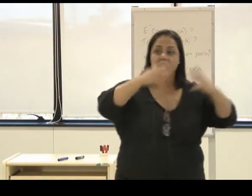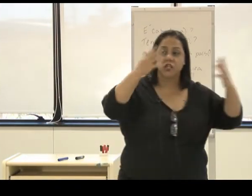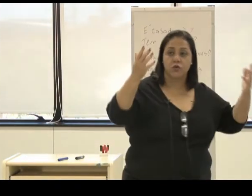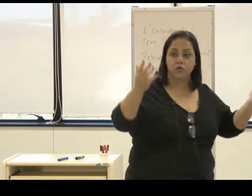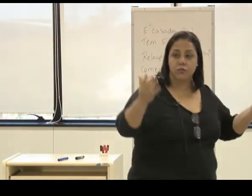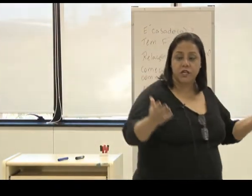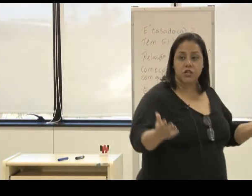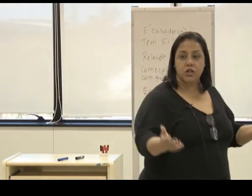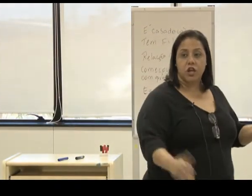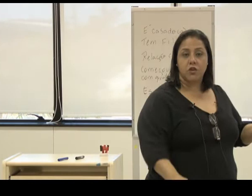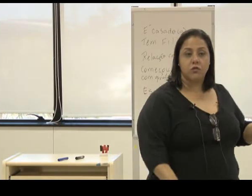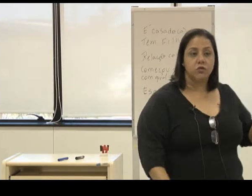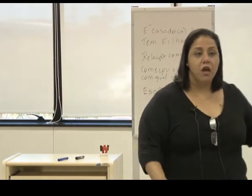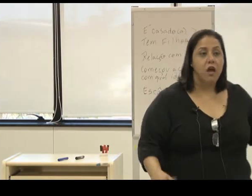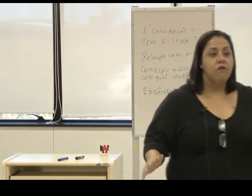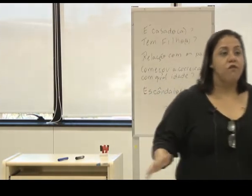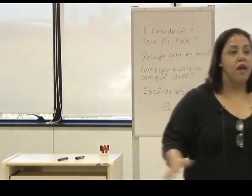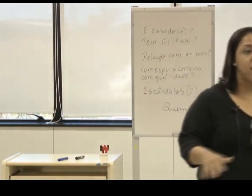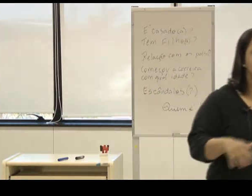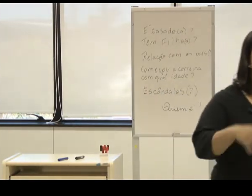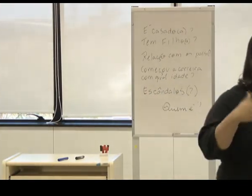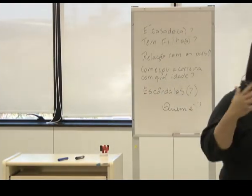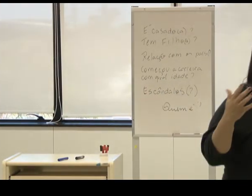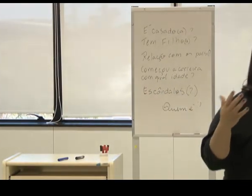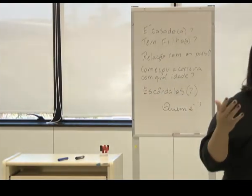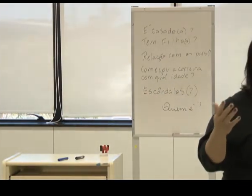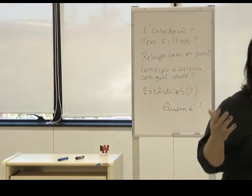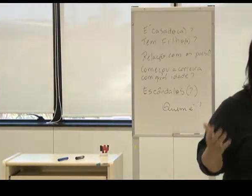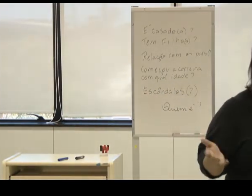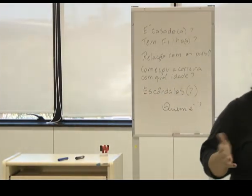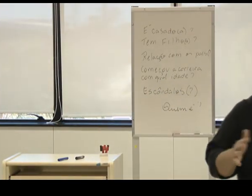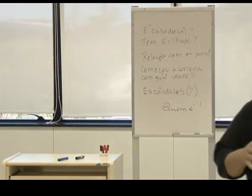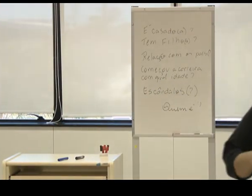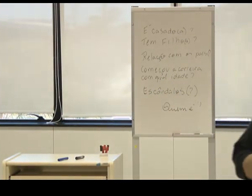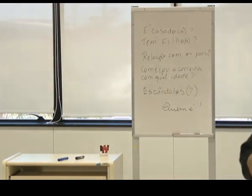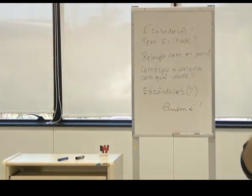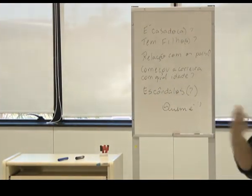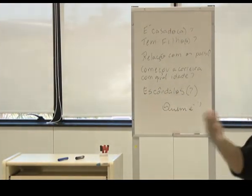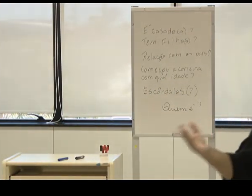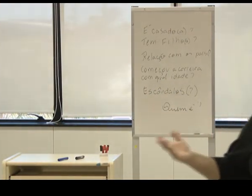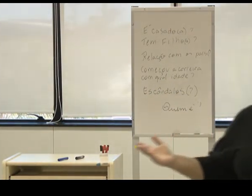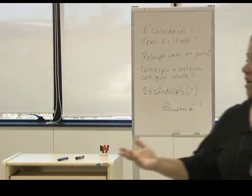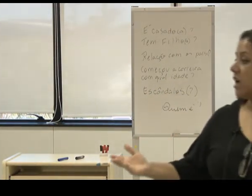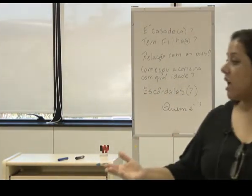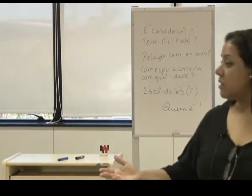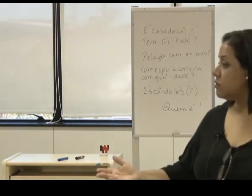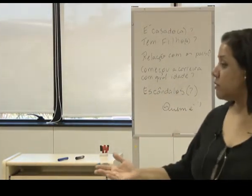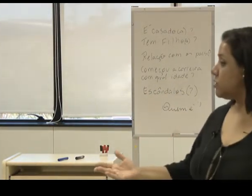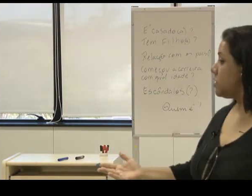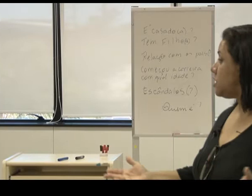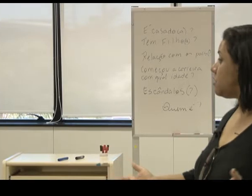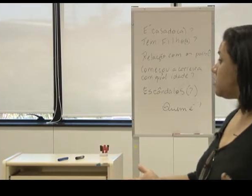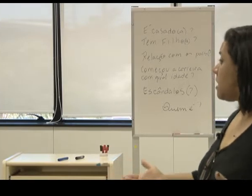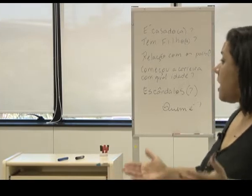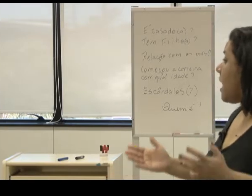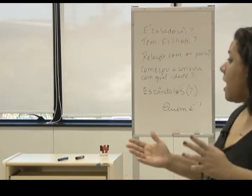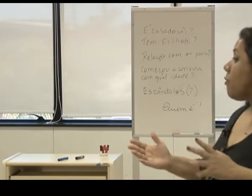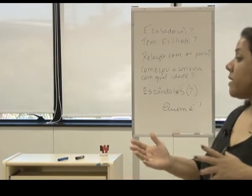os peixinhos, veja ele querendo brincar e a frustração dele de ter ganhado os peixinhos. Eu preciso